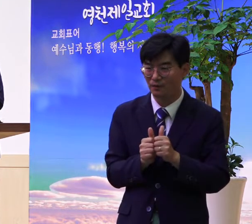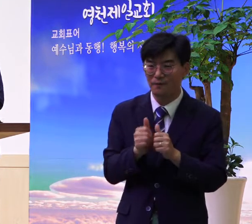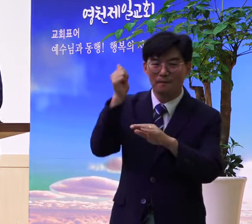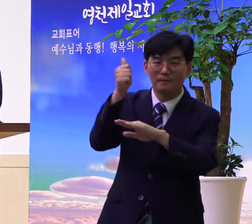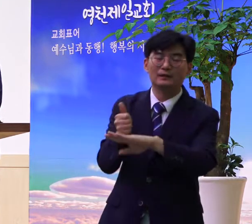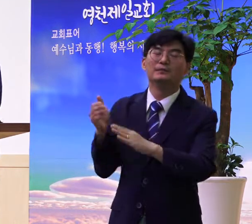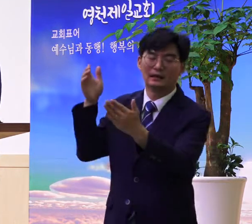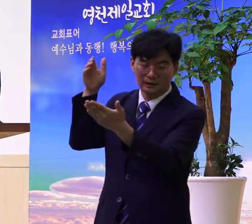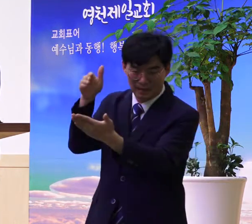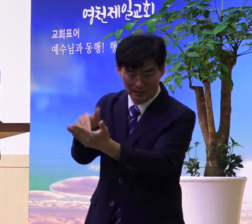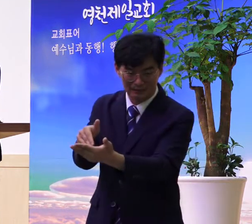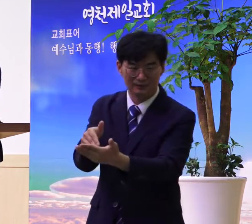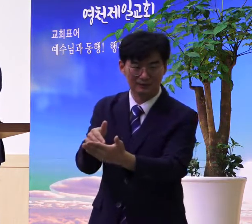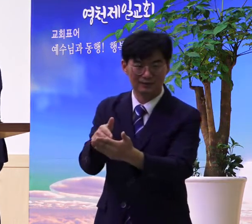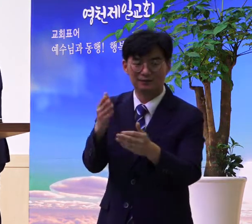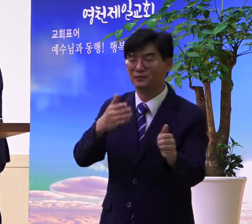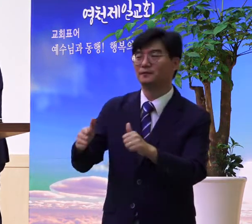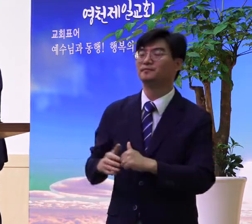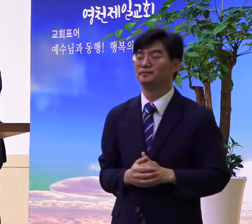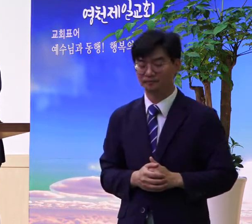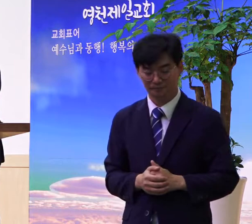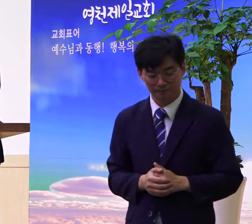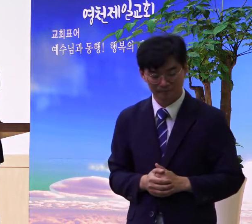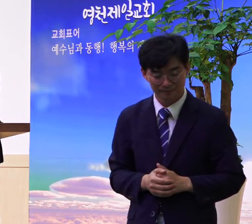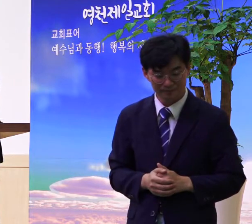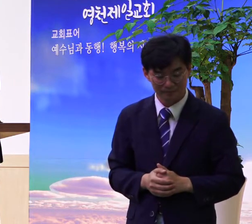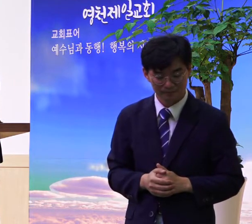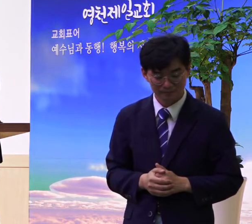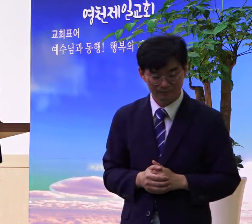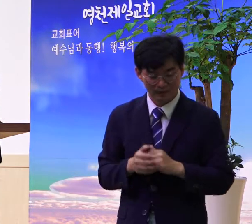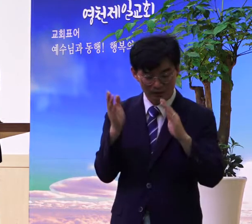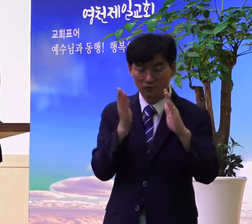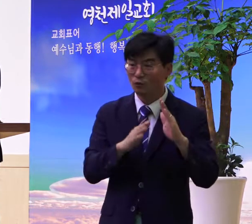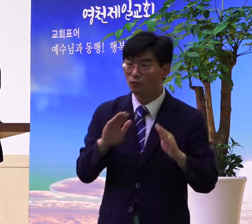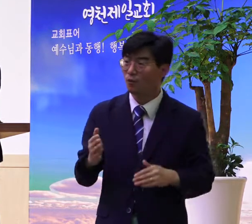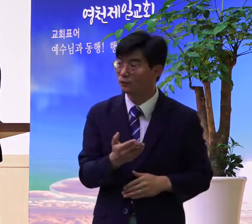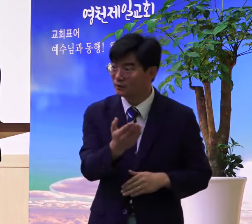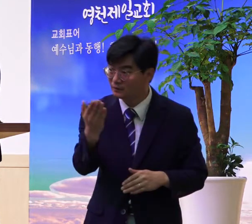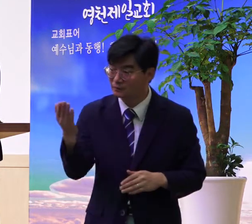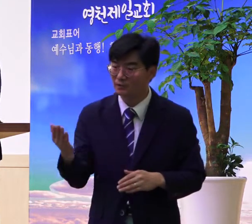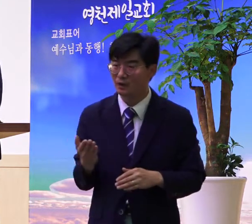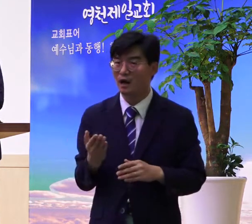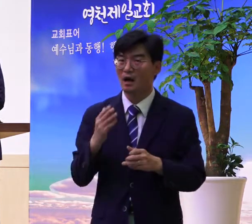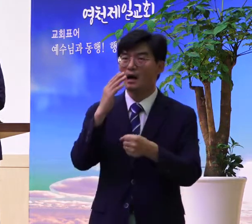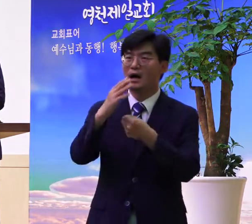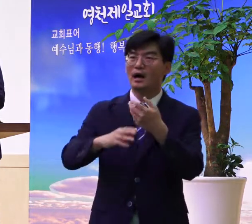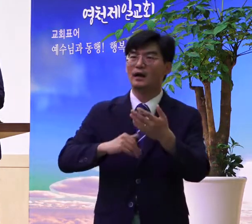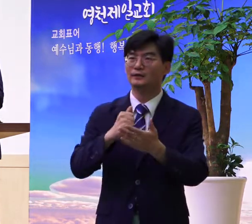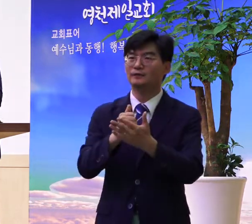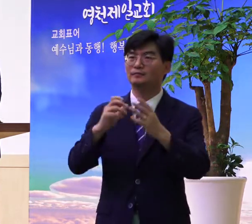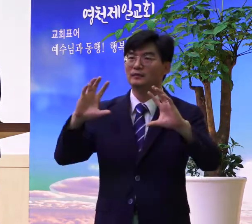유명한 성경 주석가 매튜 헨리가 이렇게 말했습니다. 성도를 하나님 나라까지 인도하는